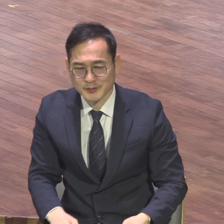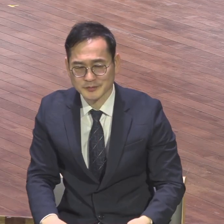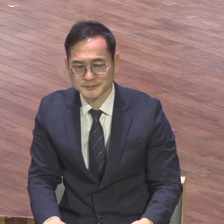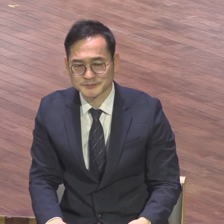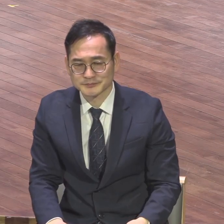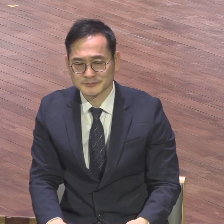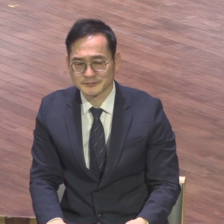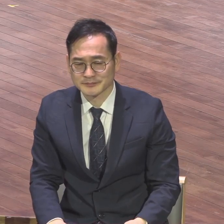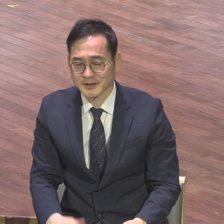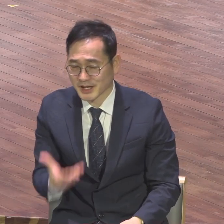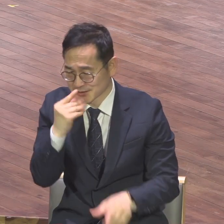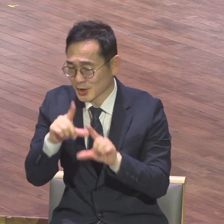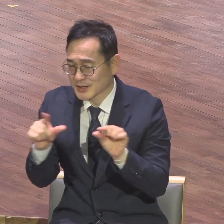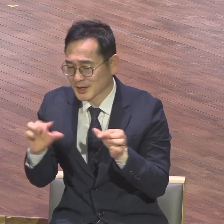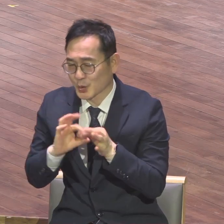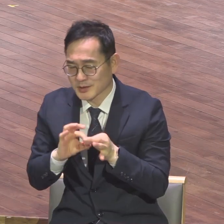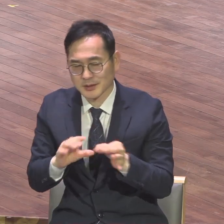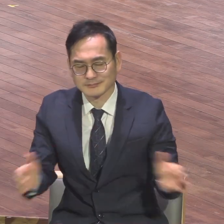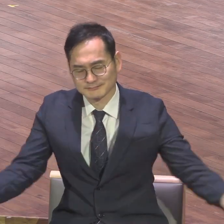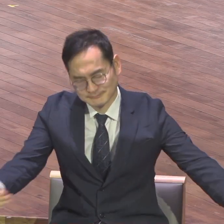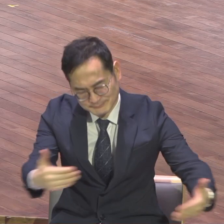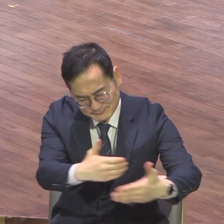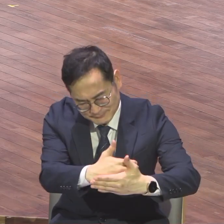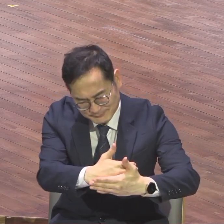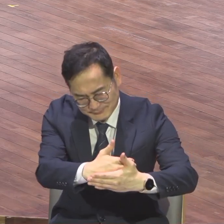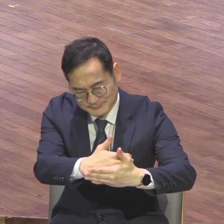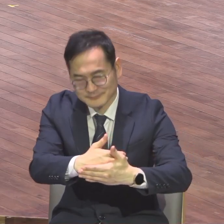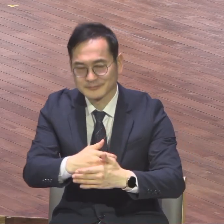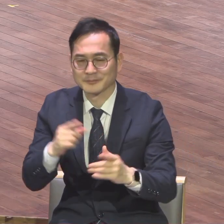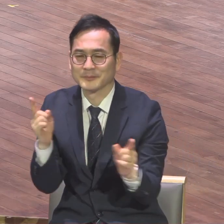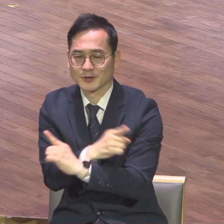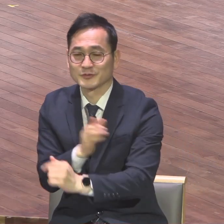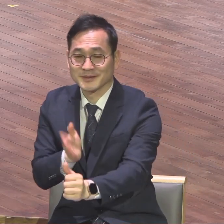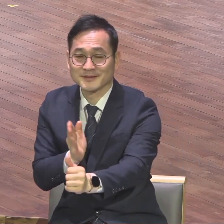다 치유받으시기 바랍니다. 치유돼야 돼요.